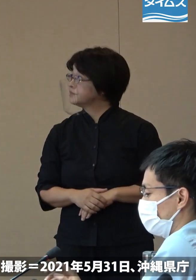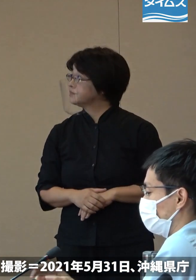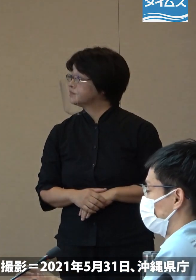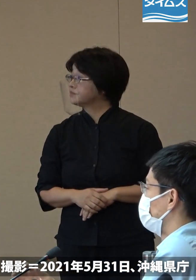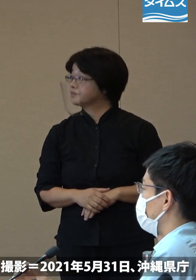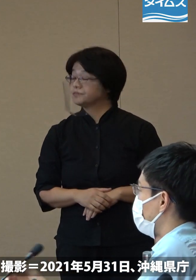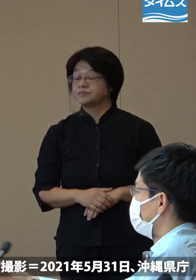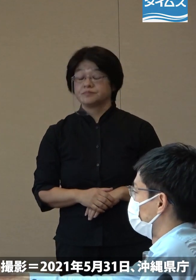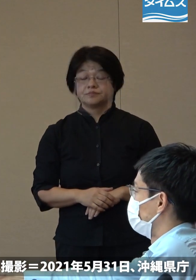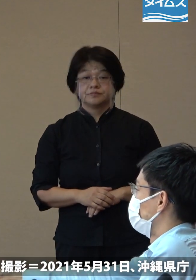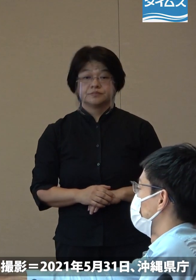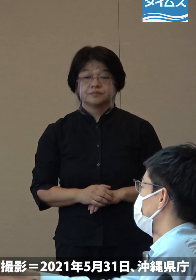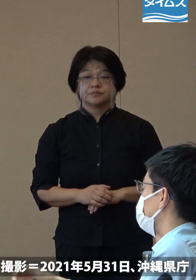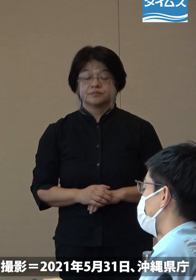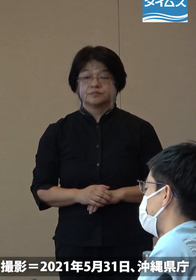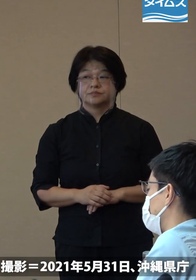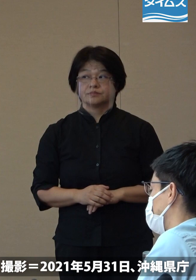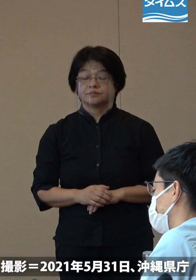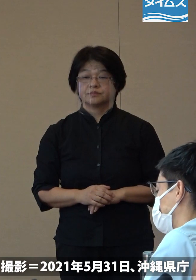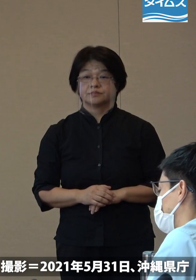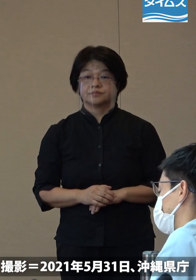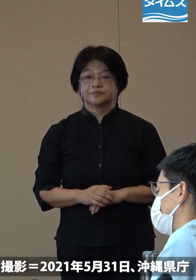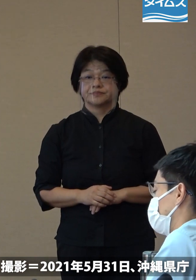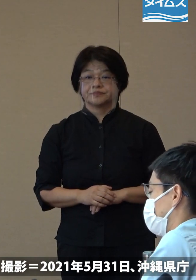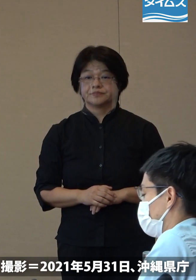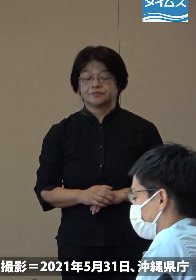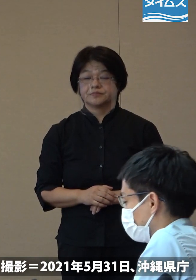PCR の、あれを出してください。